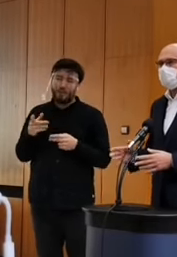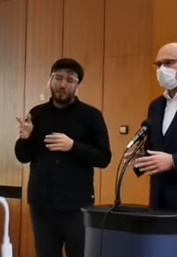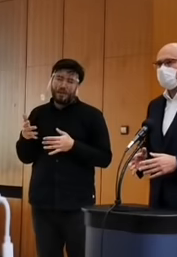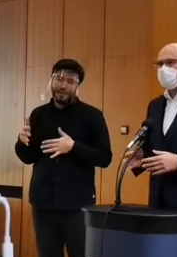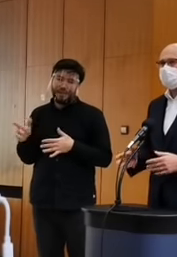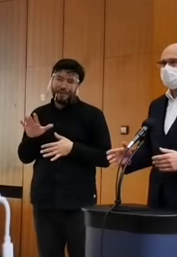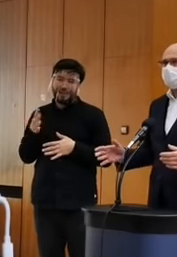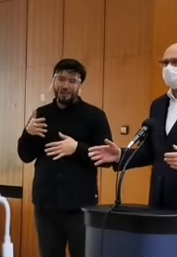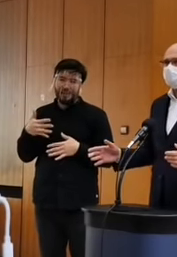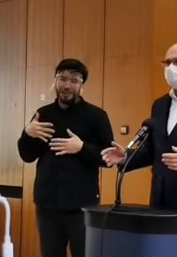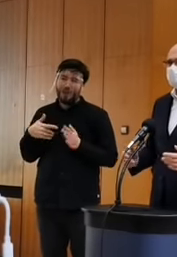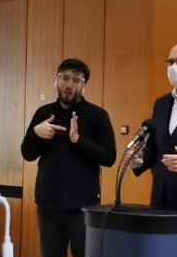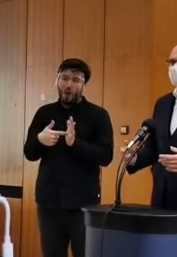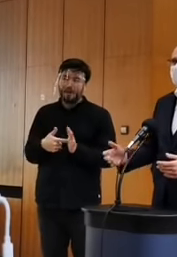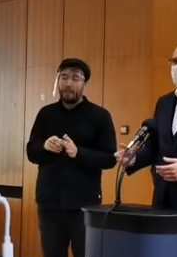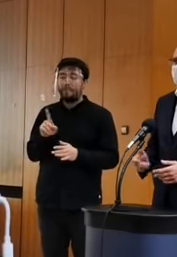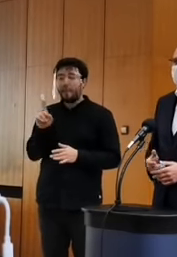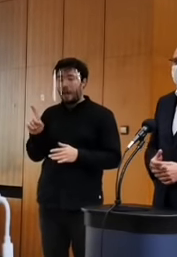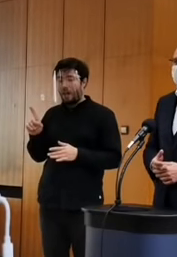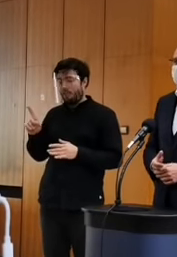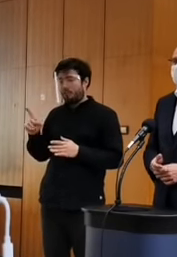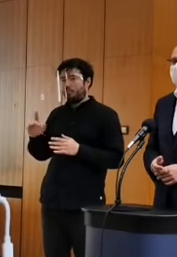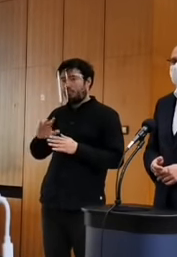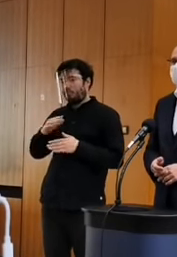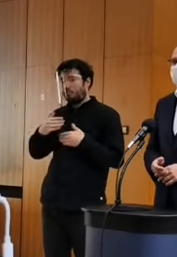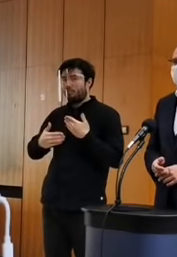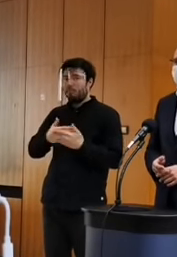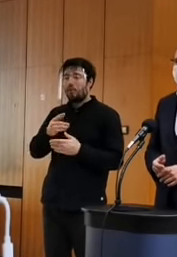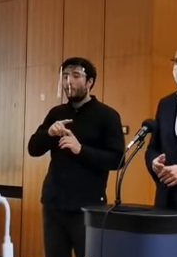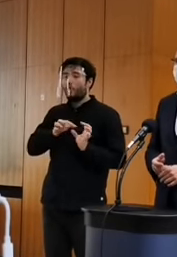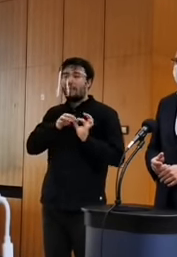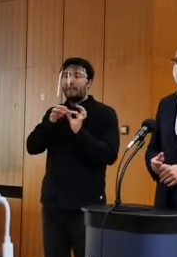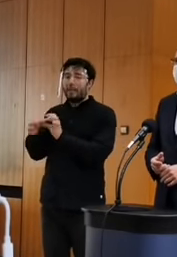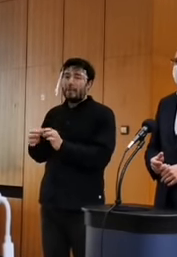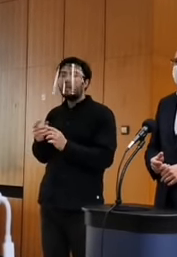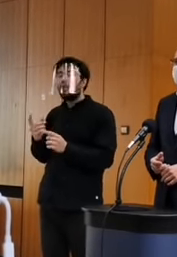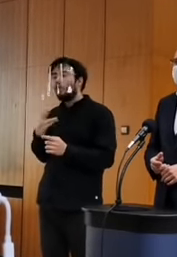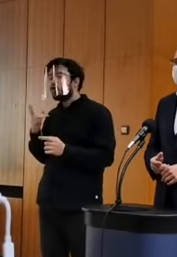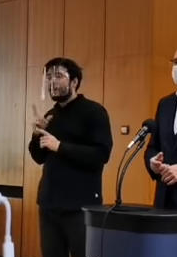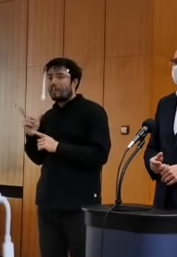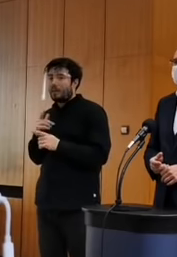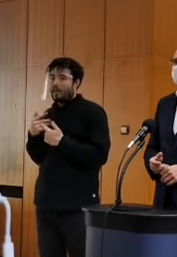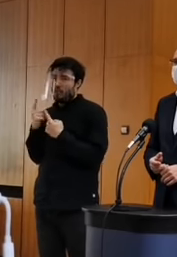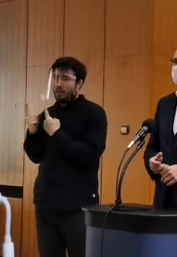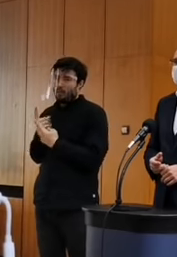odvtedy sme sa už, ja osobne teda, aspoň som sa s ním nebavil.